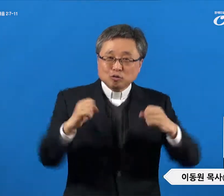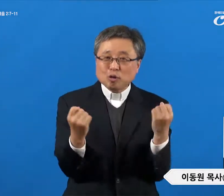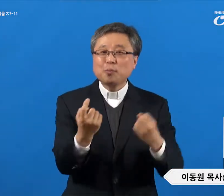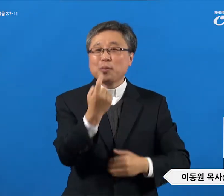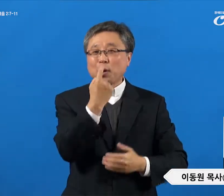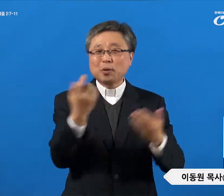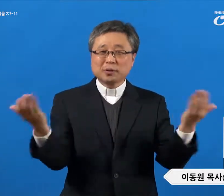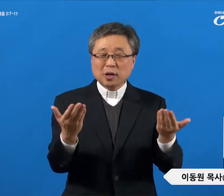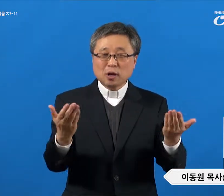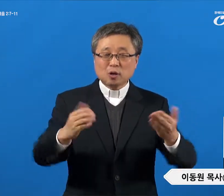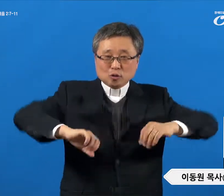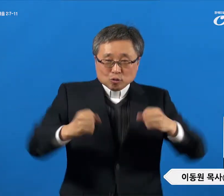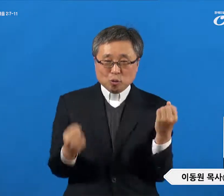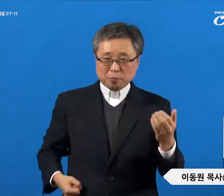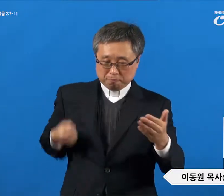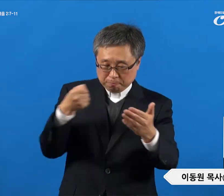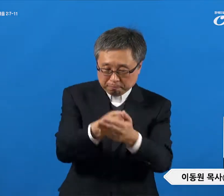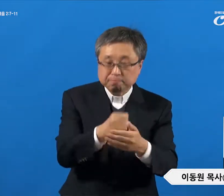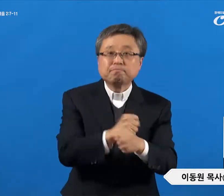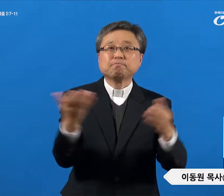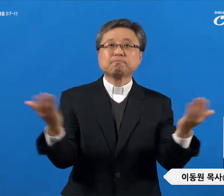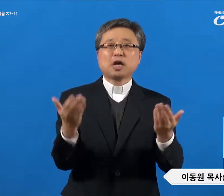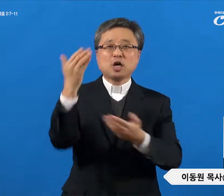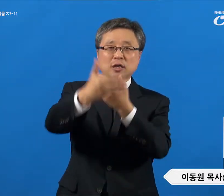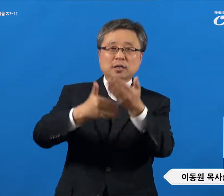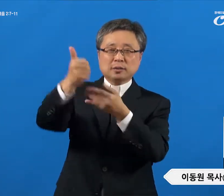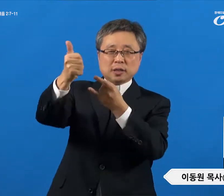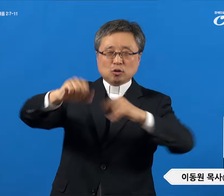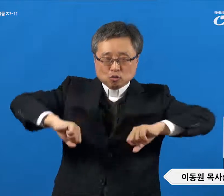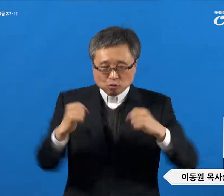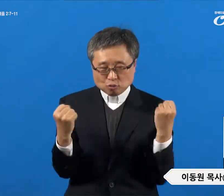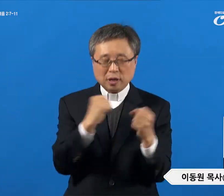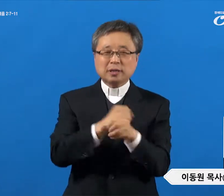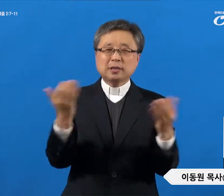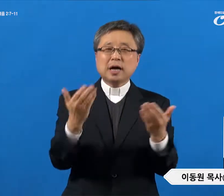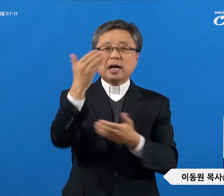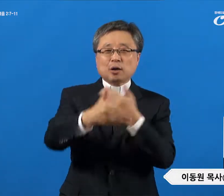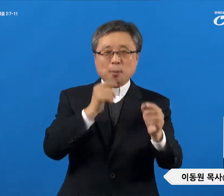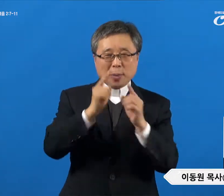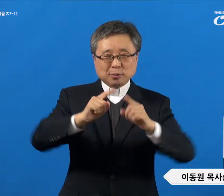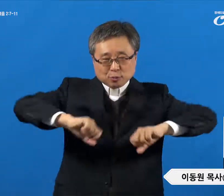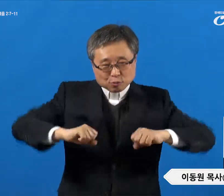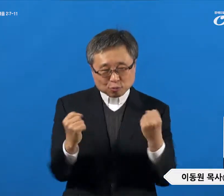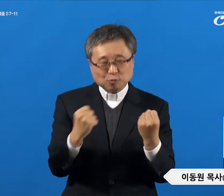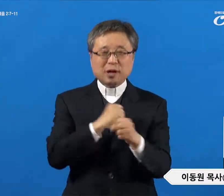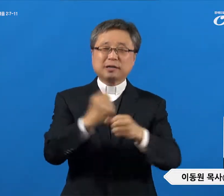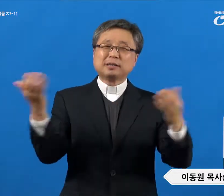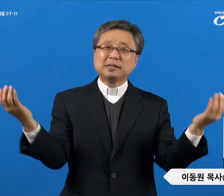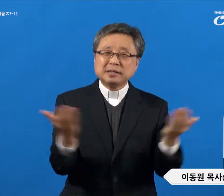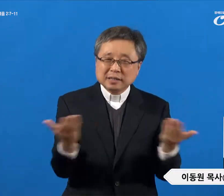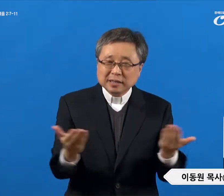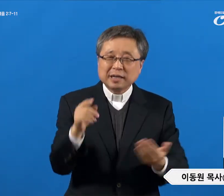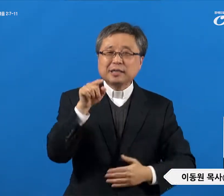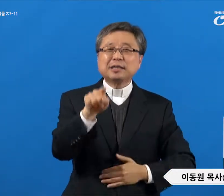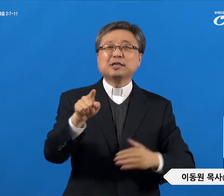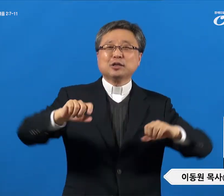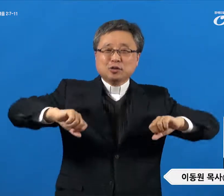순종을 결단하는 일입니다. 하나님께 순종하는 일, 하나님의 말씀에 순종하는 일, 그 순종을